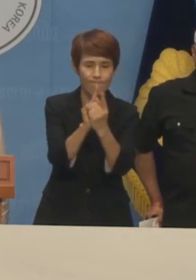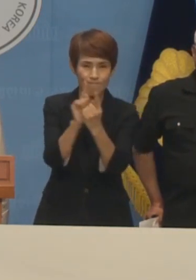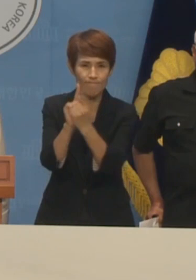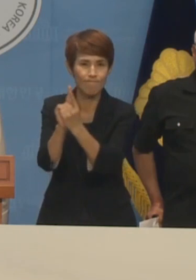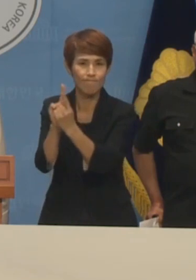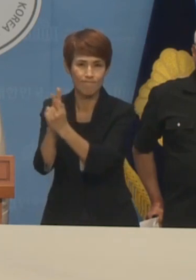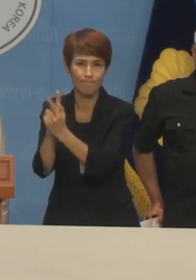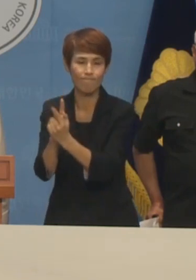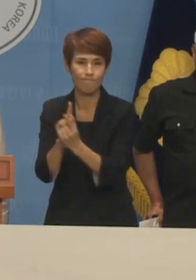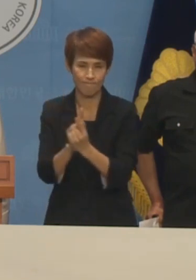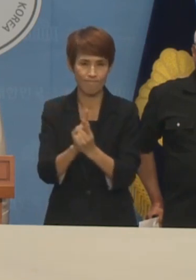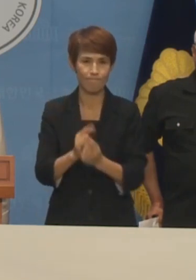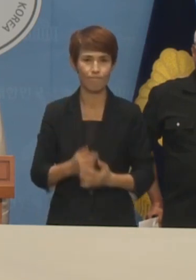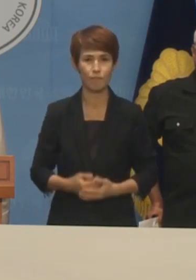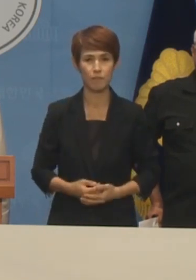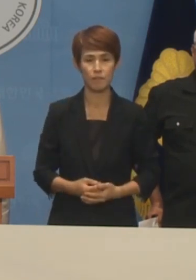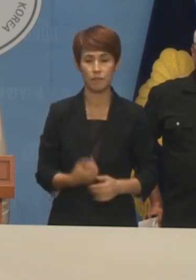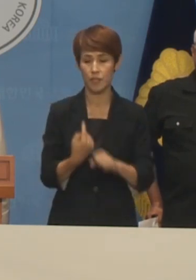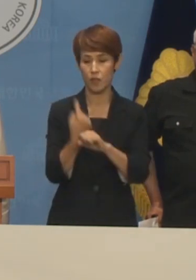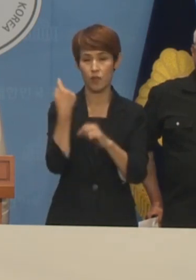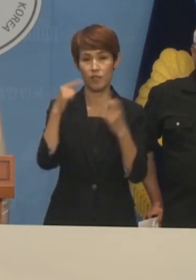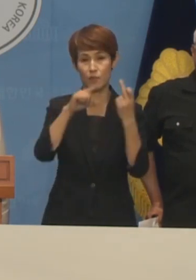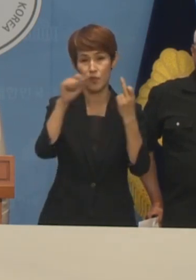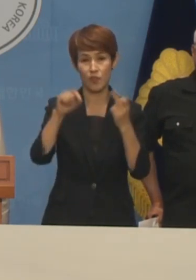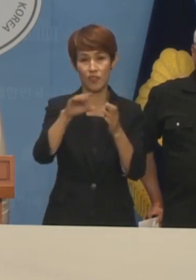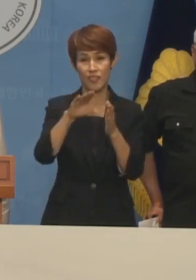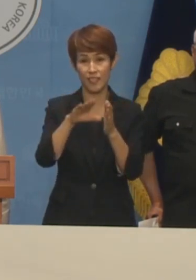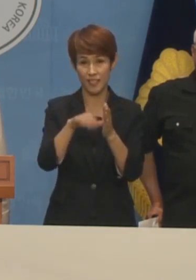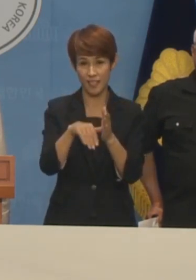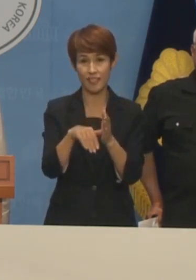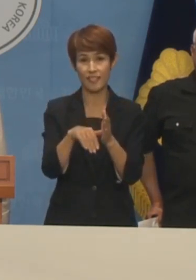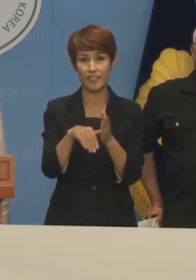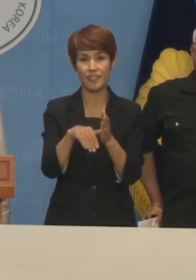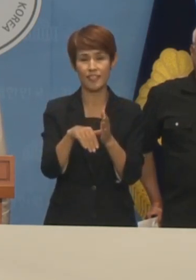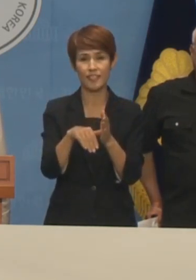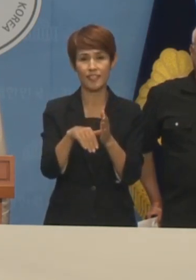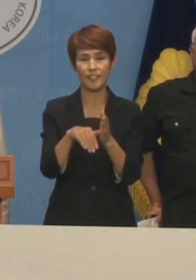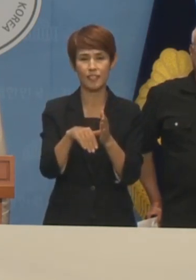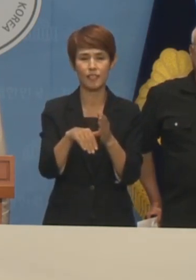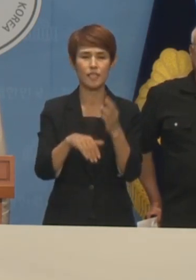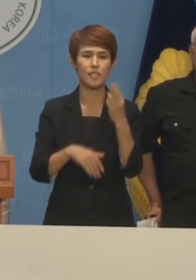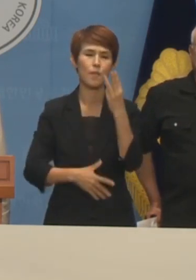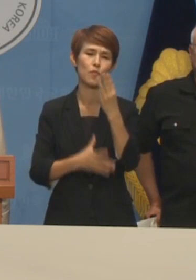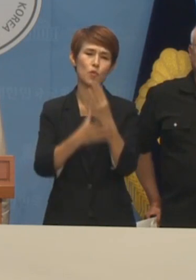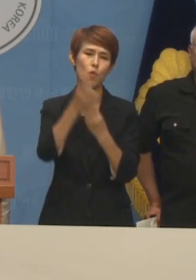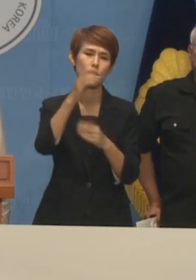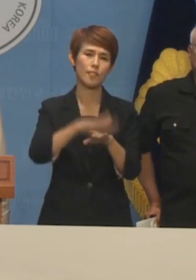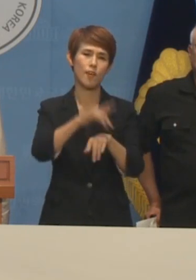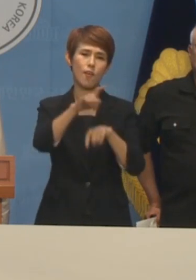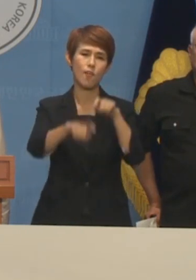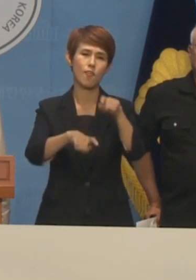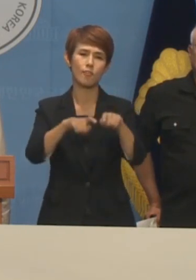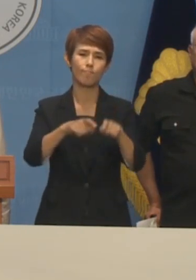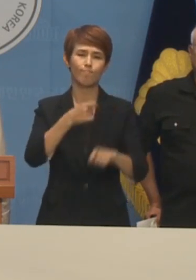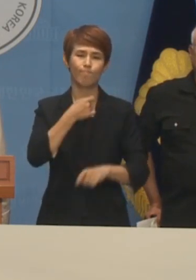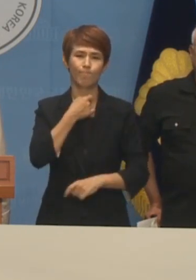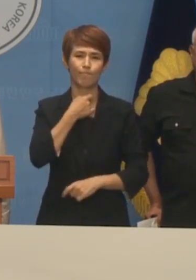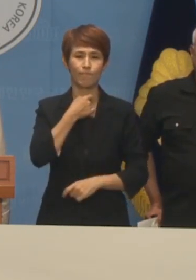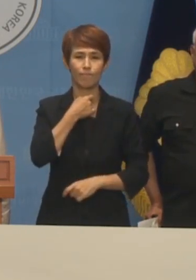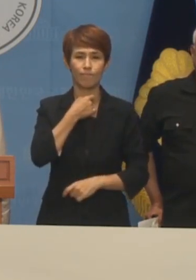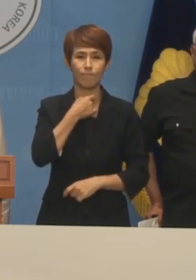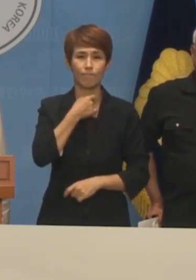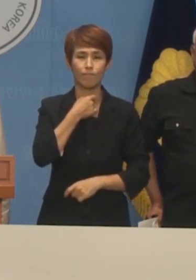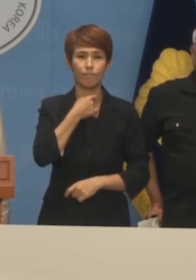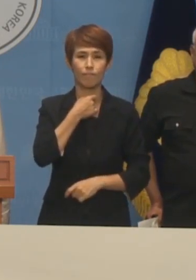한편 지난 연말에는 우리들의 이런 그 삼통실현의 정신을 기어이